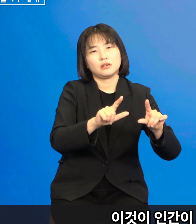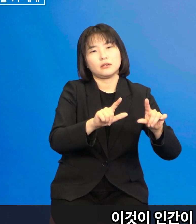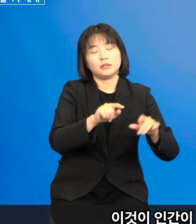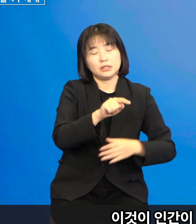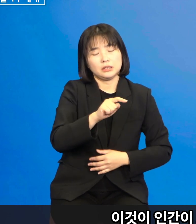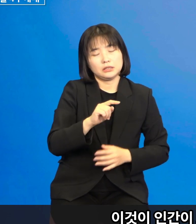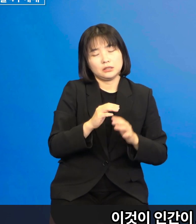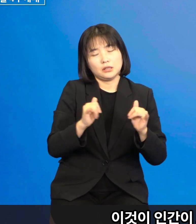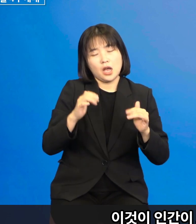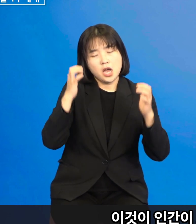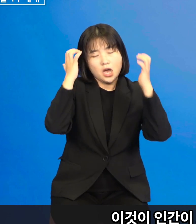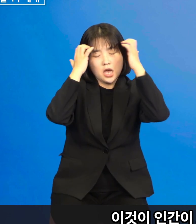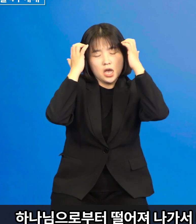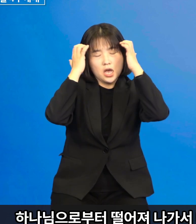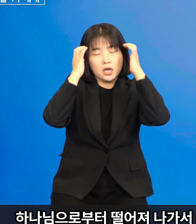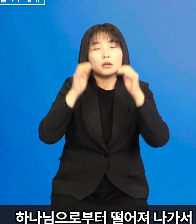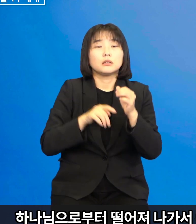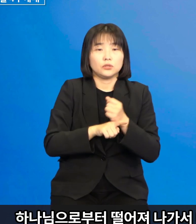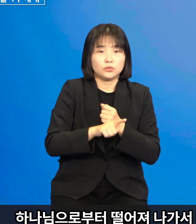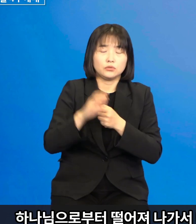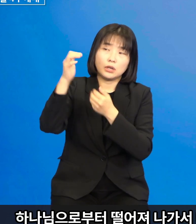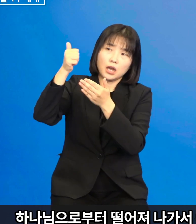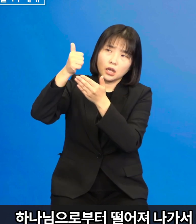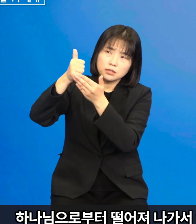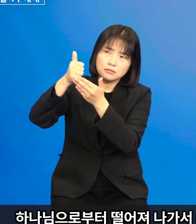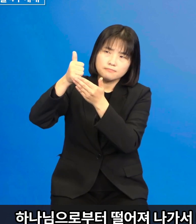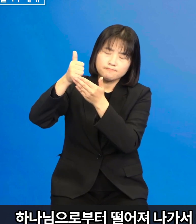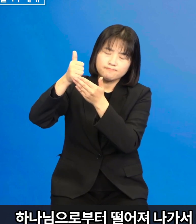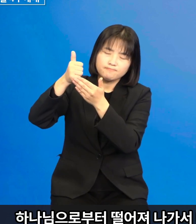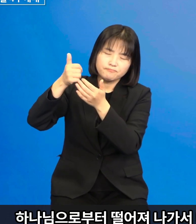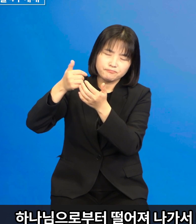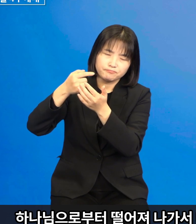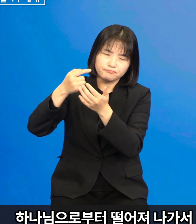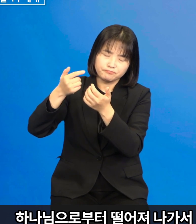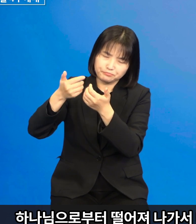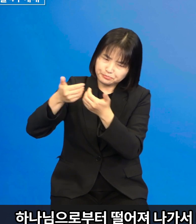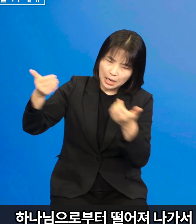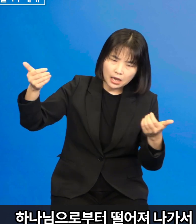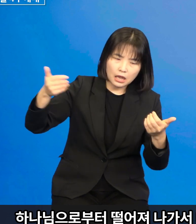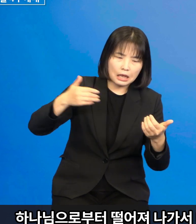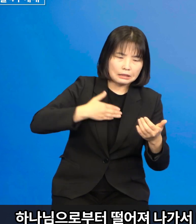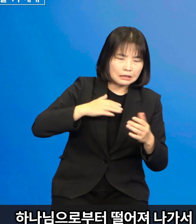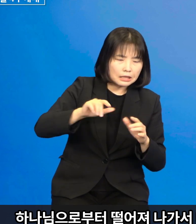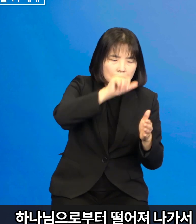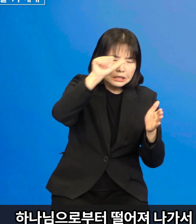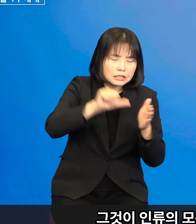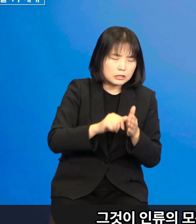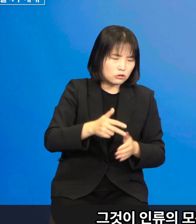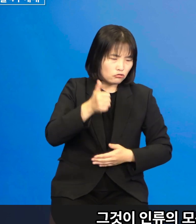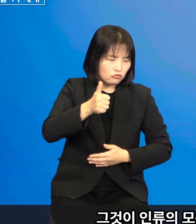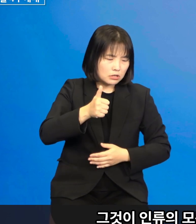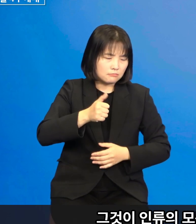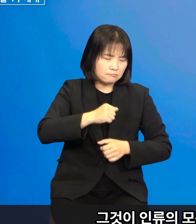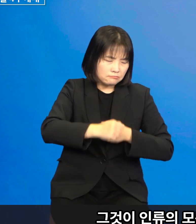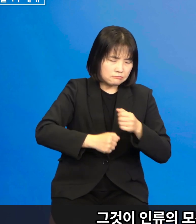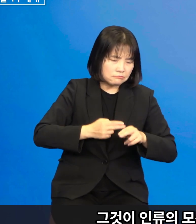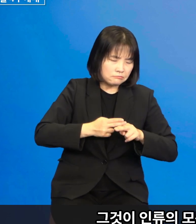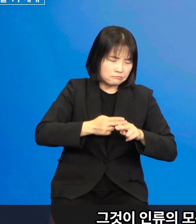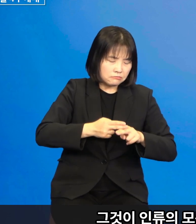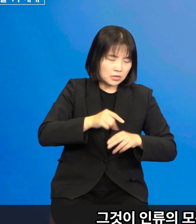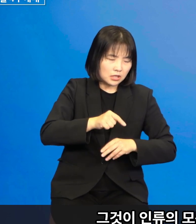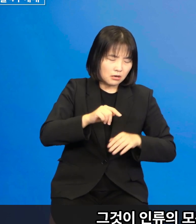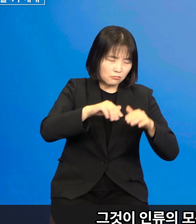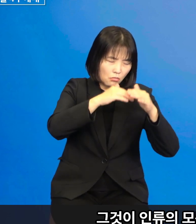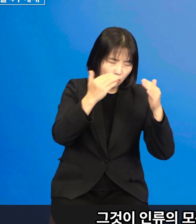인간이 고통받는 이유입니다. 하나님으로부터 떨어져 나가서 내가 내 인생의 주인이 되려고 했던 것, 그것이 인류의 모든